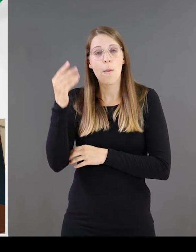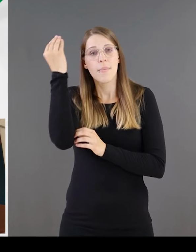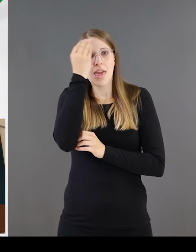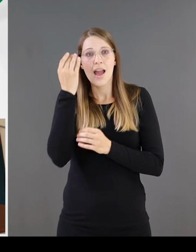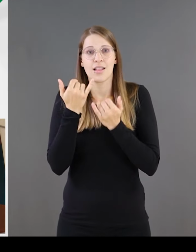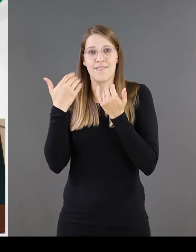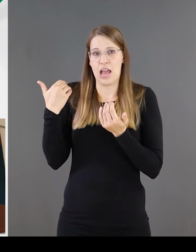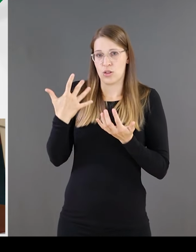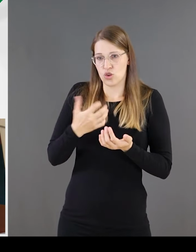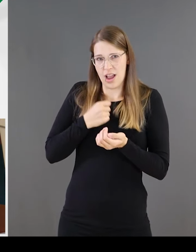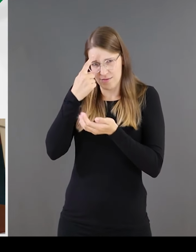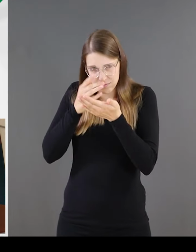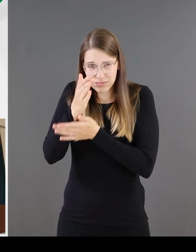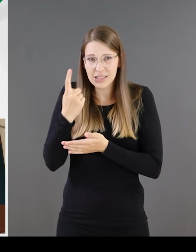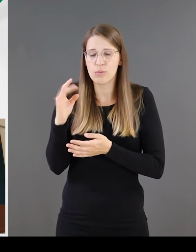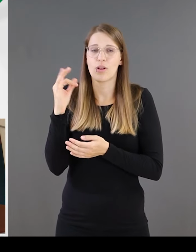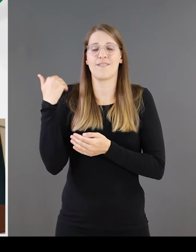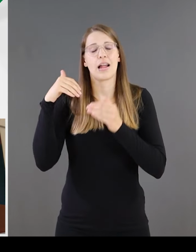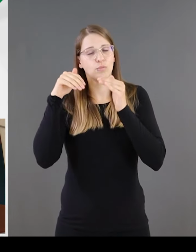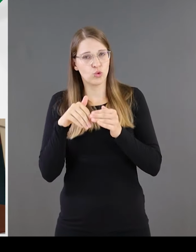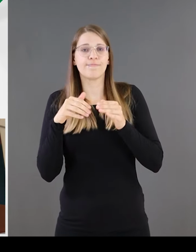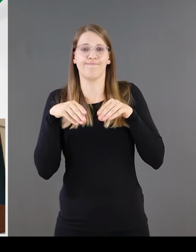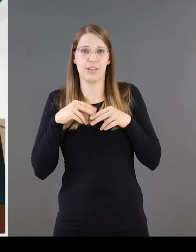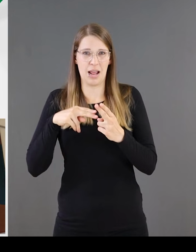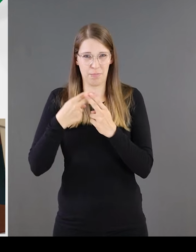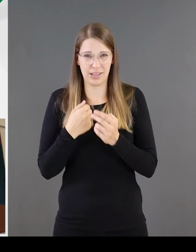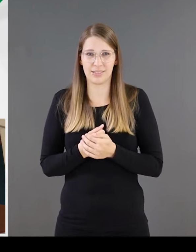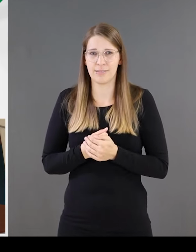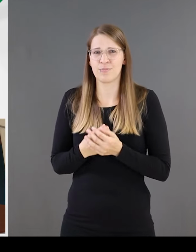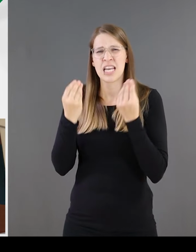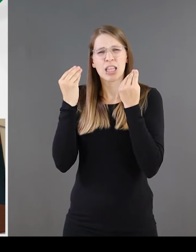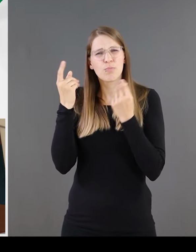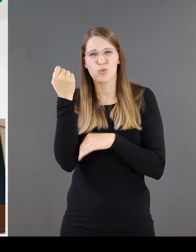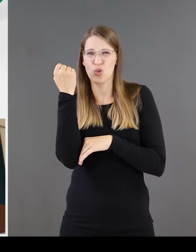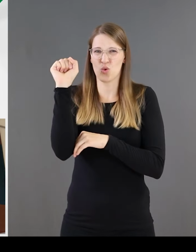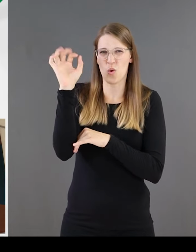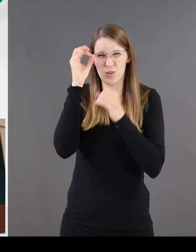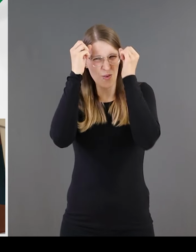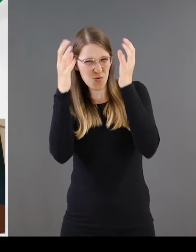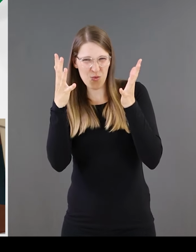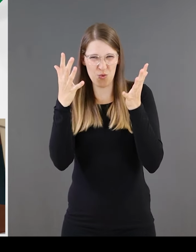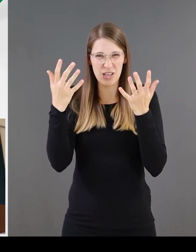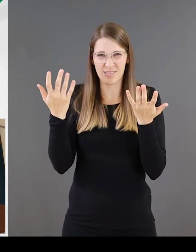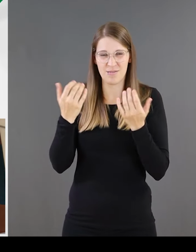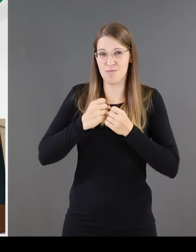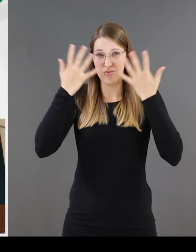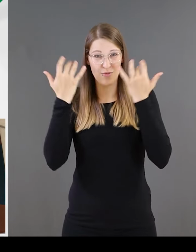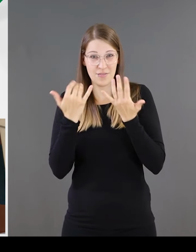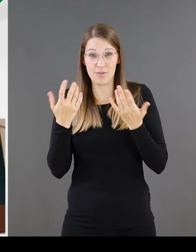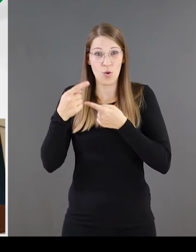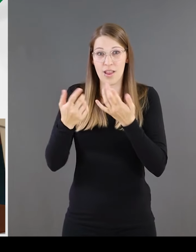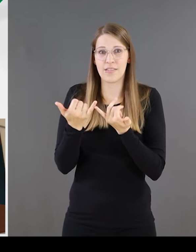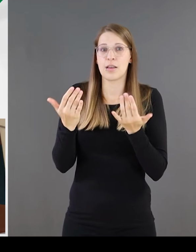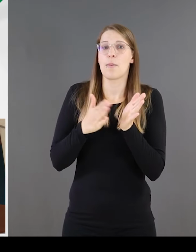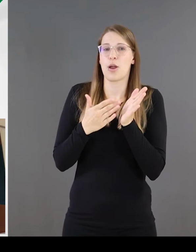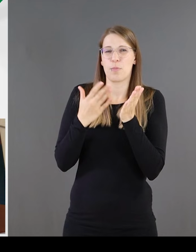sich anpassen müssen. Ein typischer Trotz oder Wutanfall läuft nach einem ähnlichen Muster ab. Es gibt einen